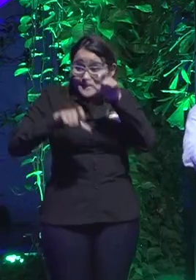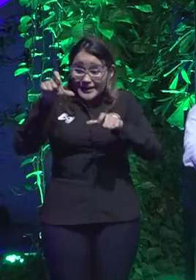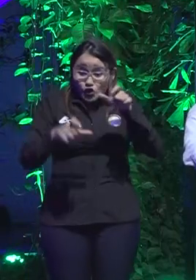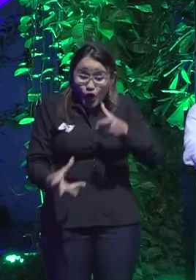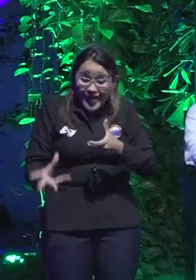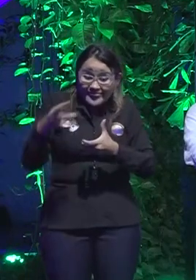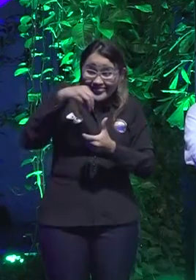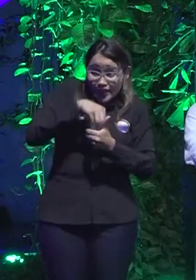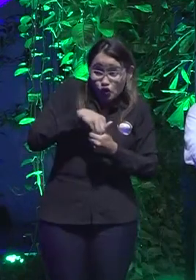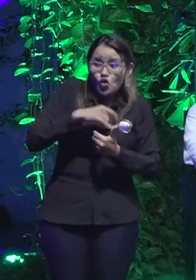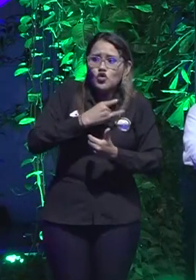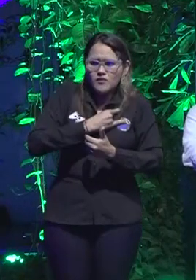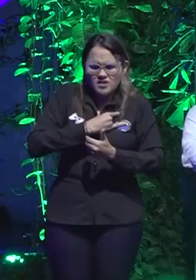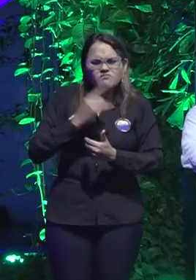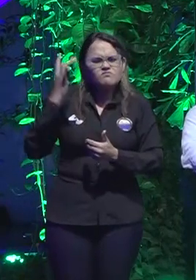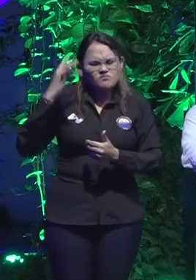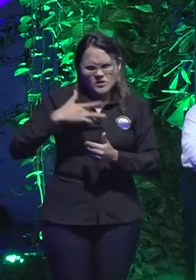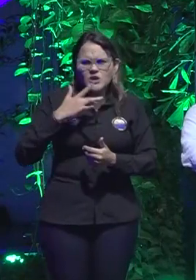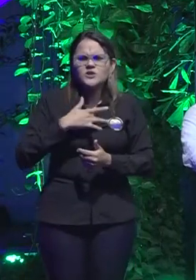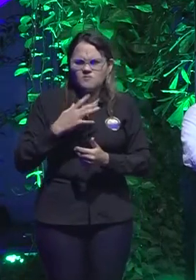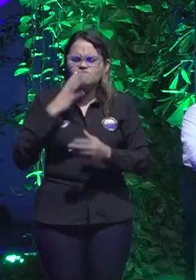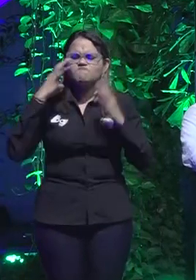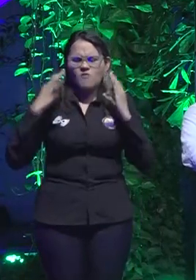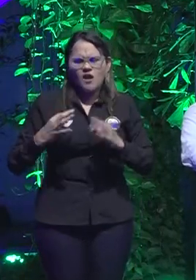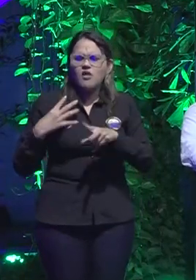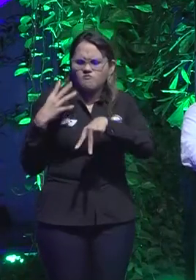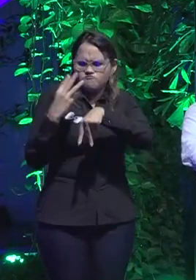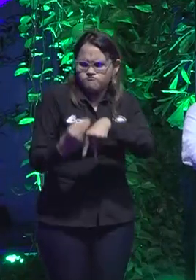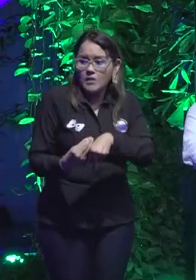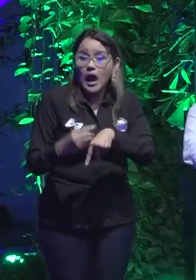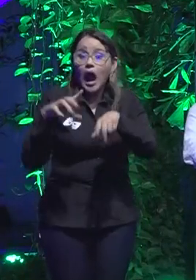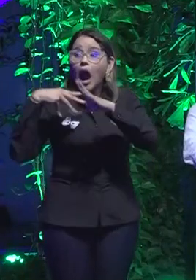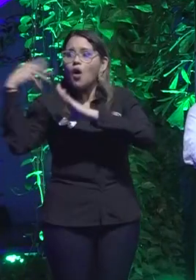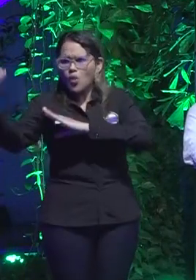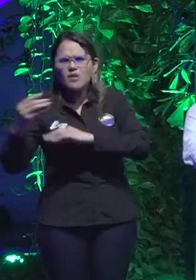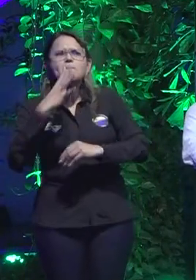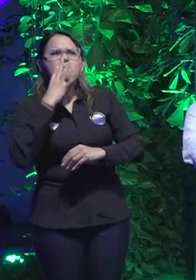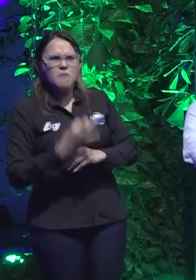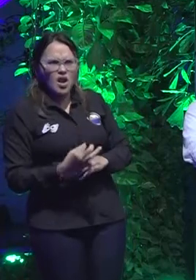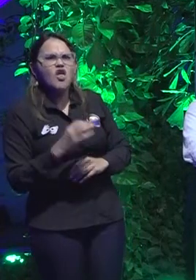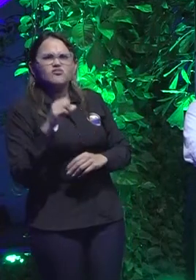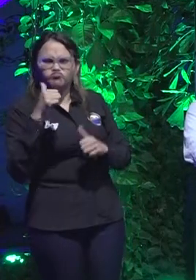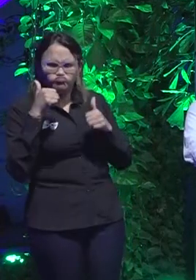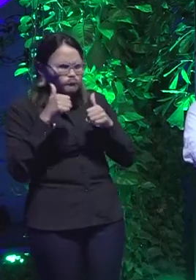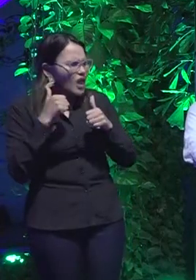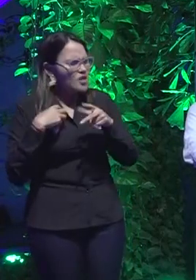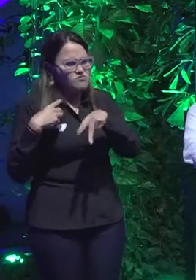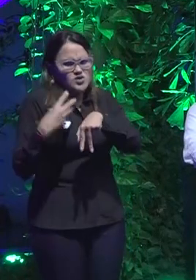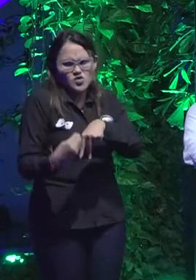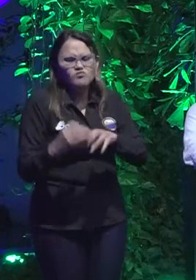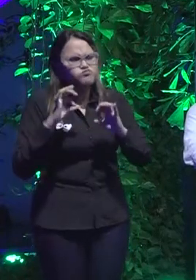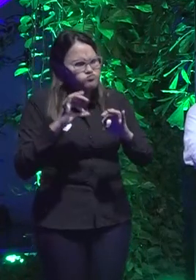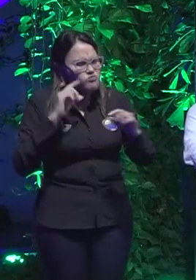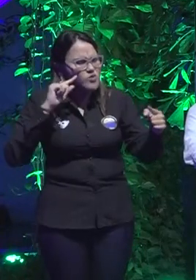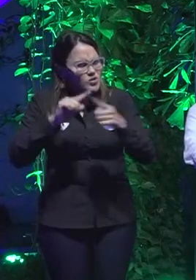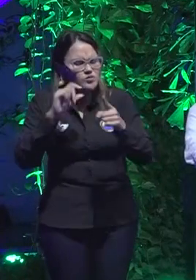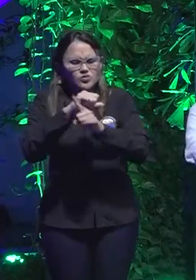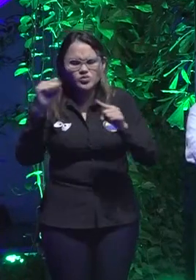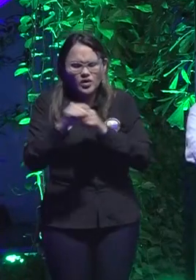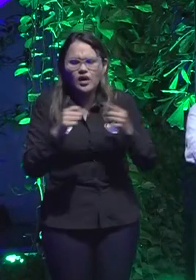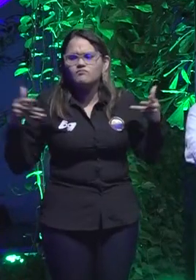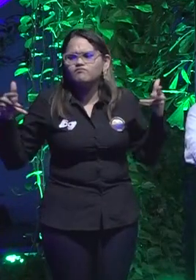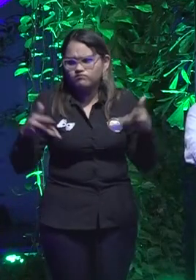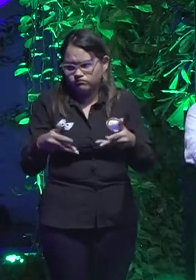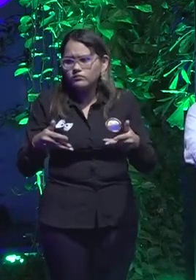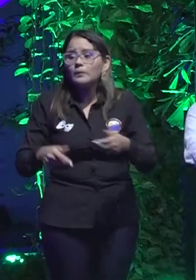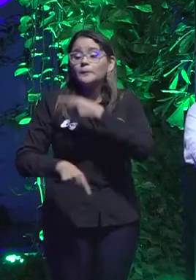de la institución, su relación con el medio y su contribución al desarrollo sostenible de la región. Su enfoque, a pesar de, se ha convertido en un motor para ser más eficiente